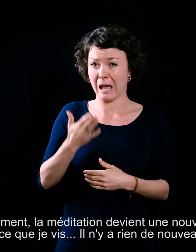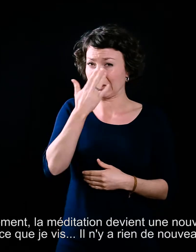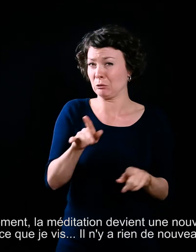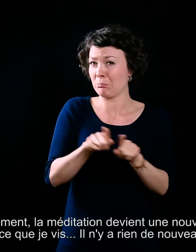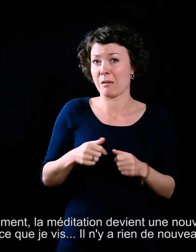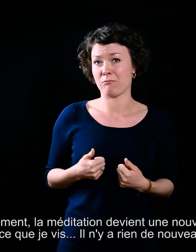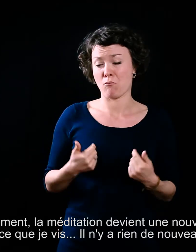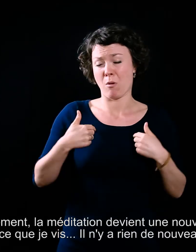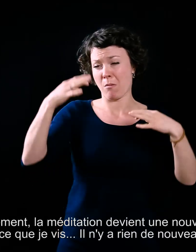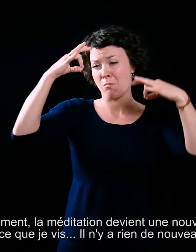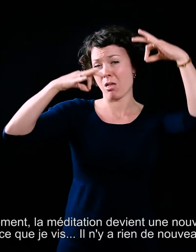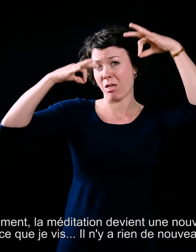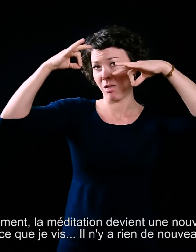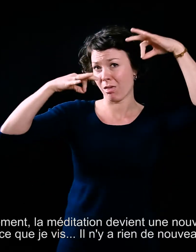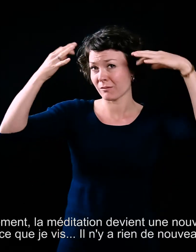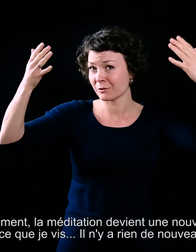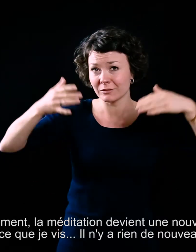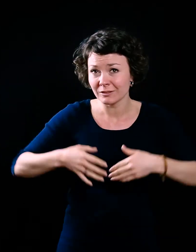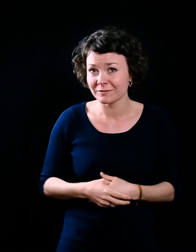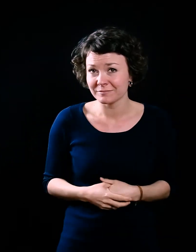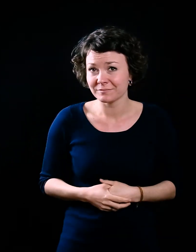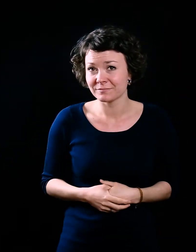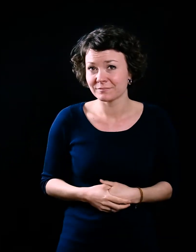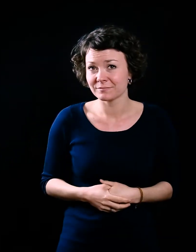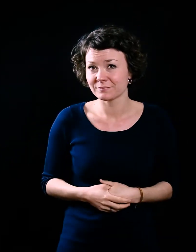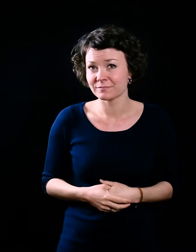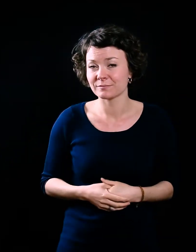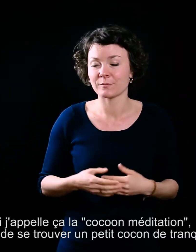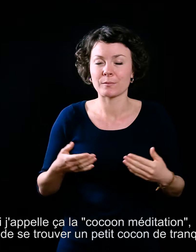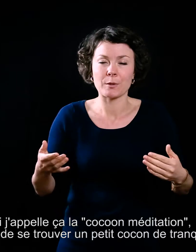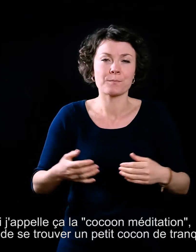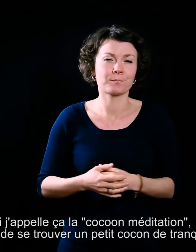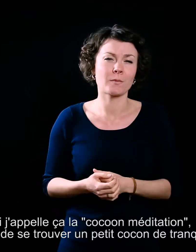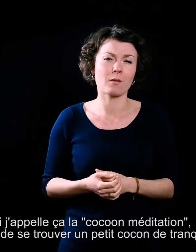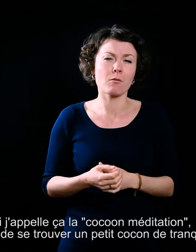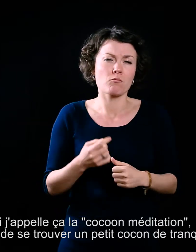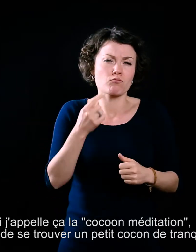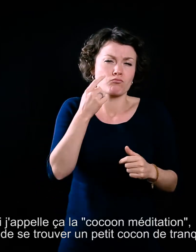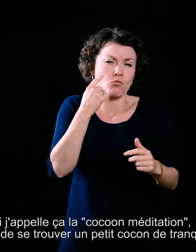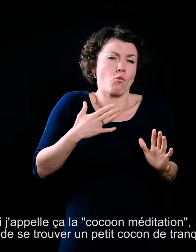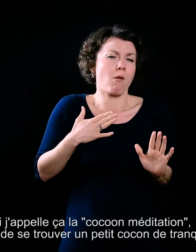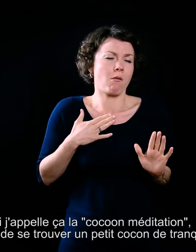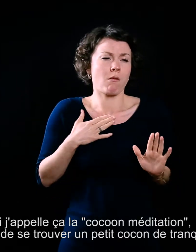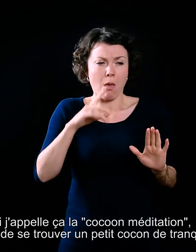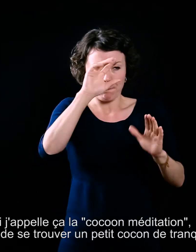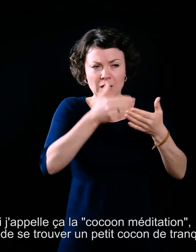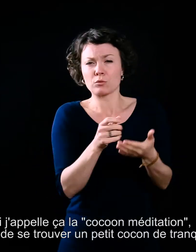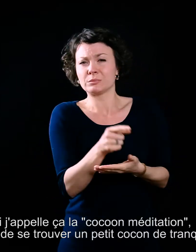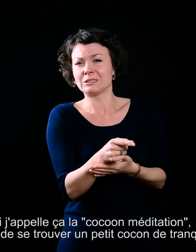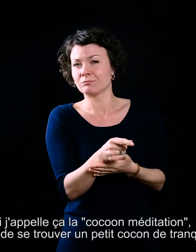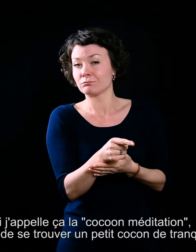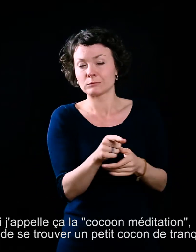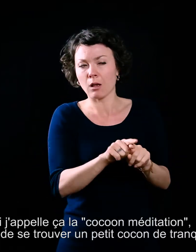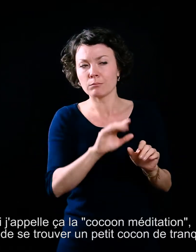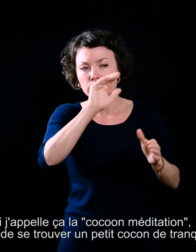Il n'y a rien de nouveau là-dedans. Et moi, j'appelle ça la cocoon méditation. On essaye de